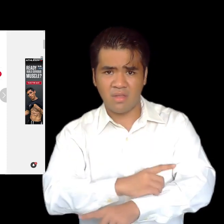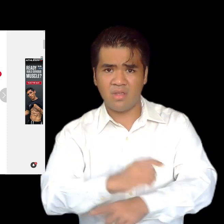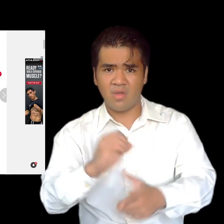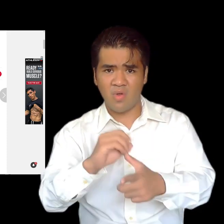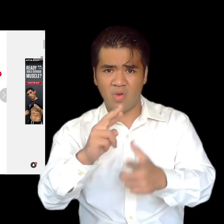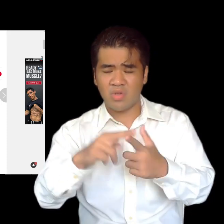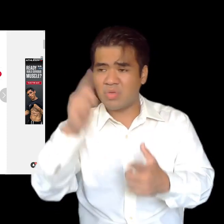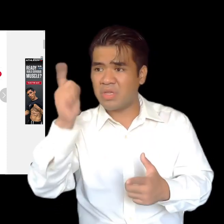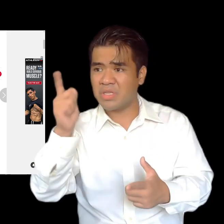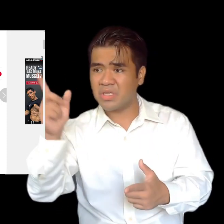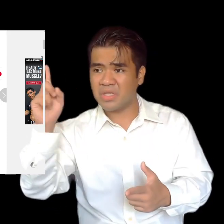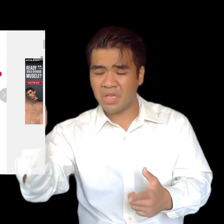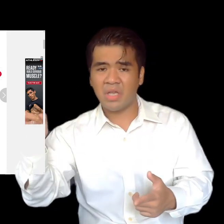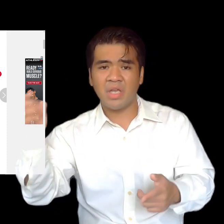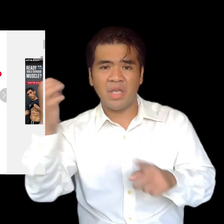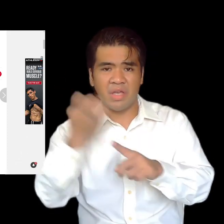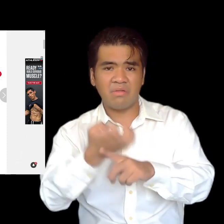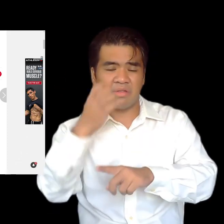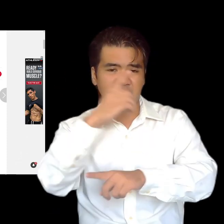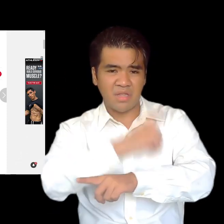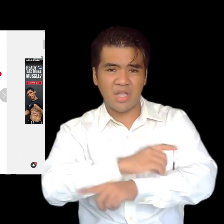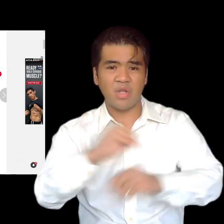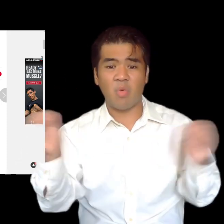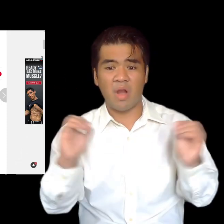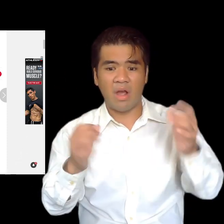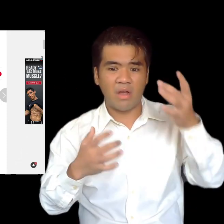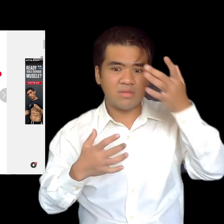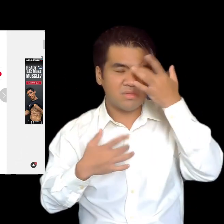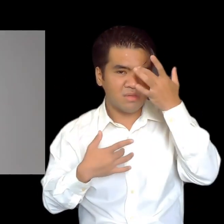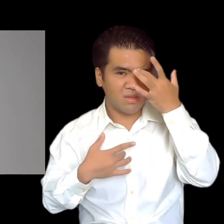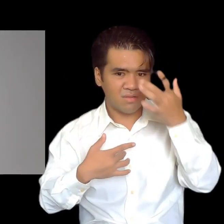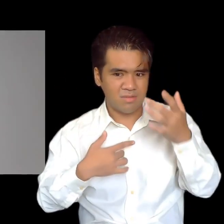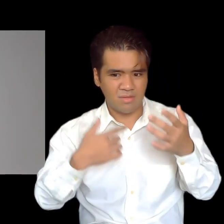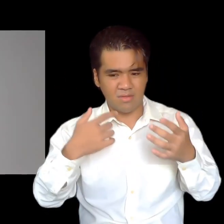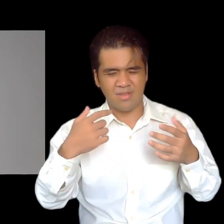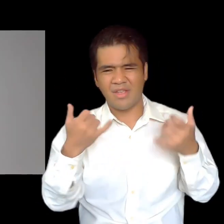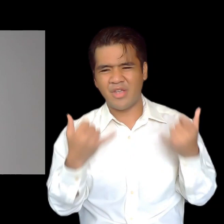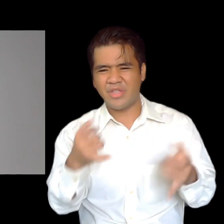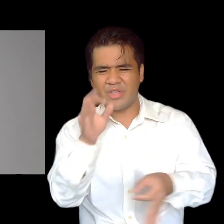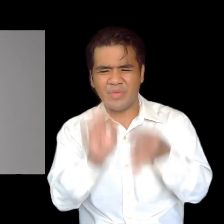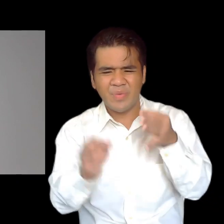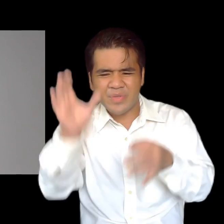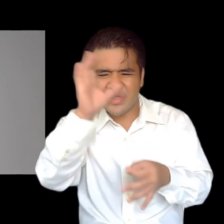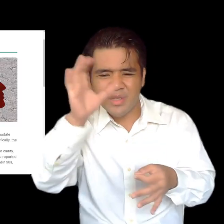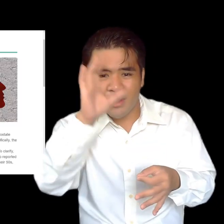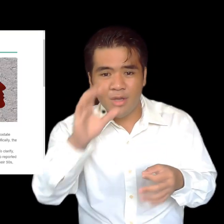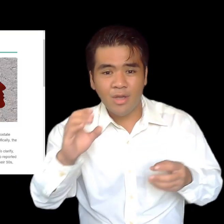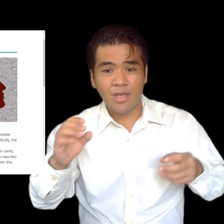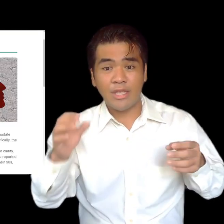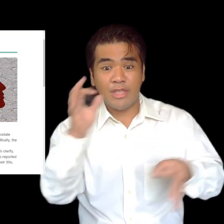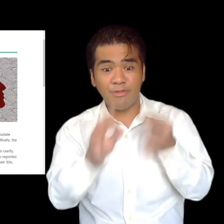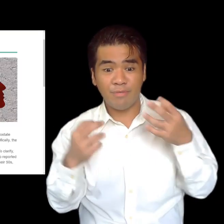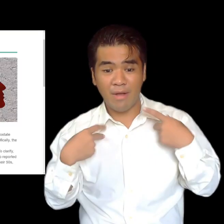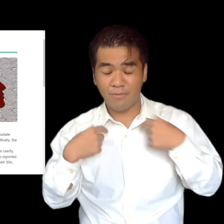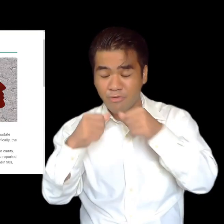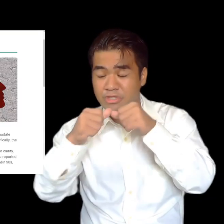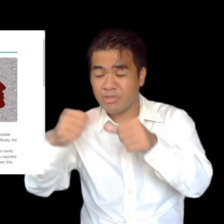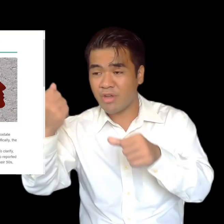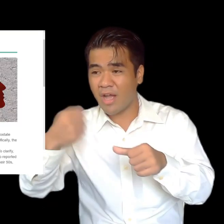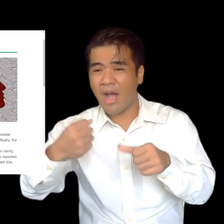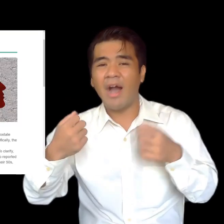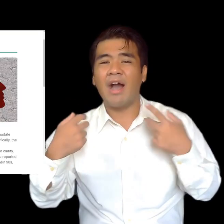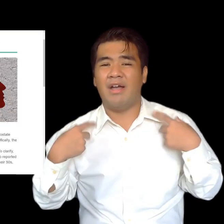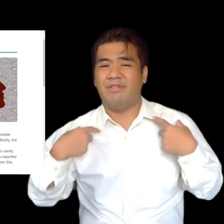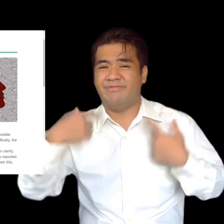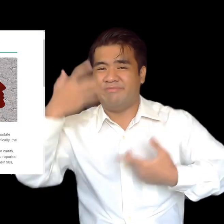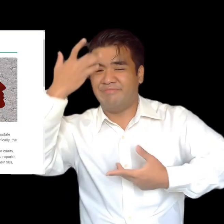o 21 times a month para maiwasan ang prostate cancer. Dahil kung i-research mo mabuti, mas prone pa nga sa prostate